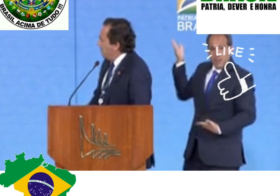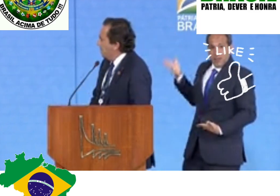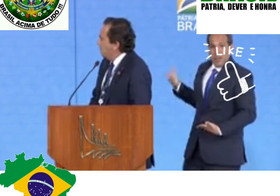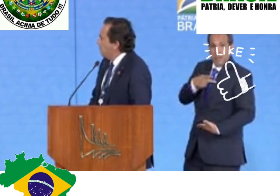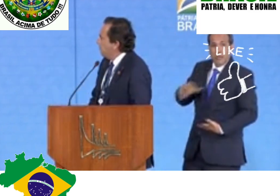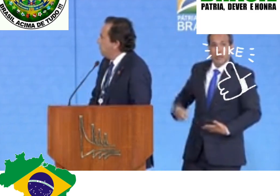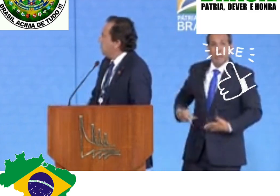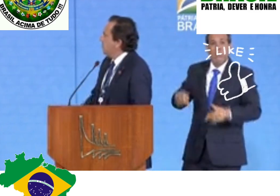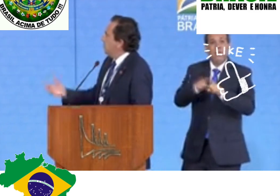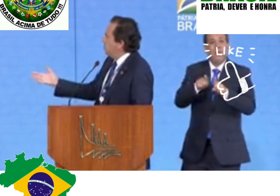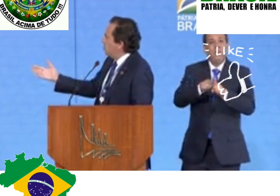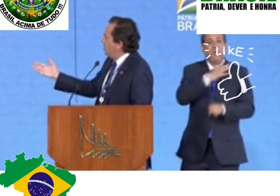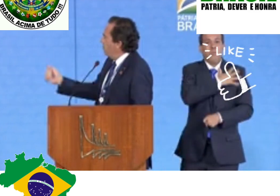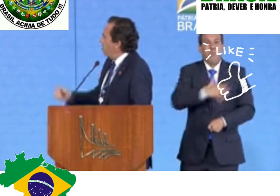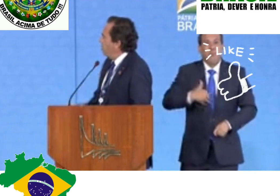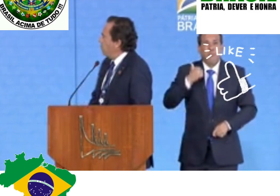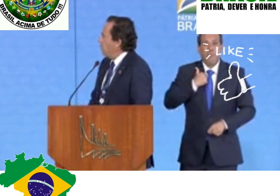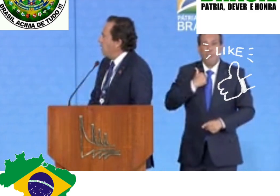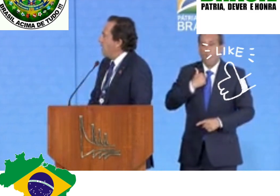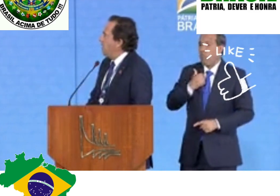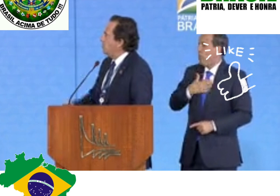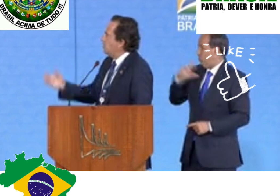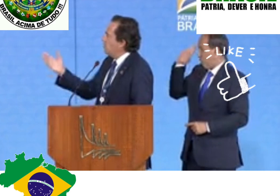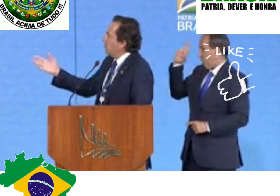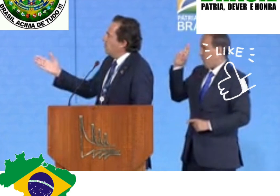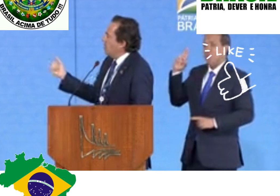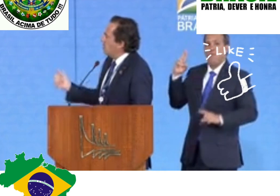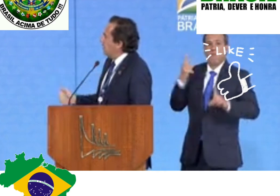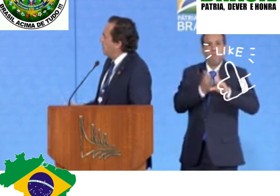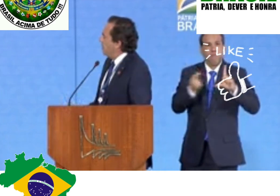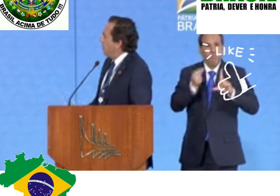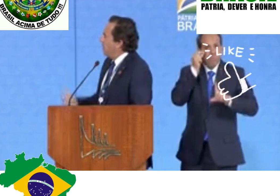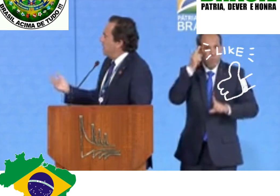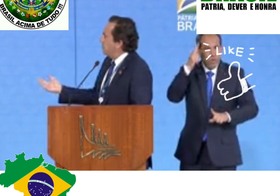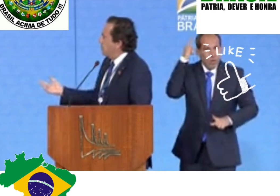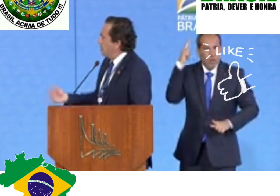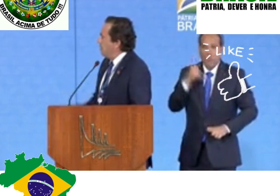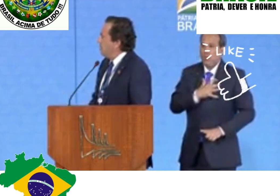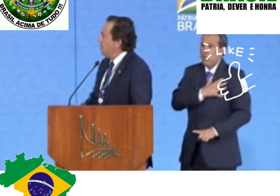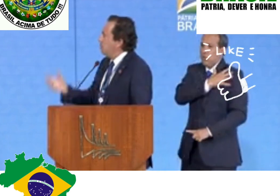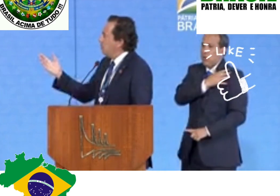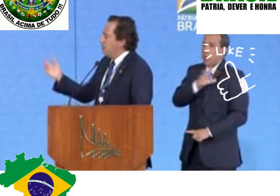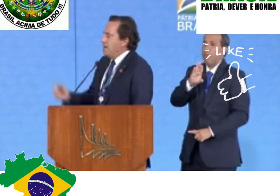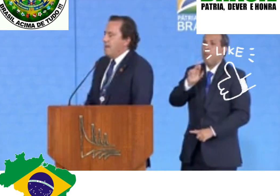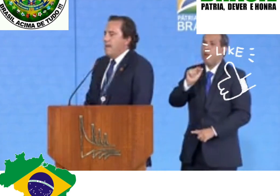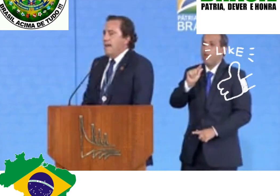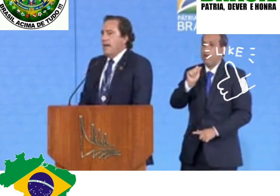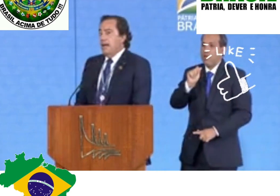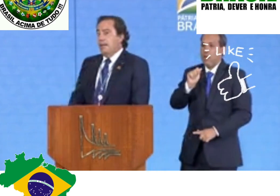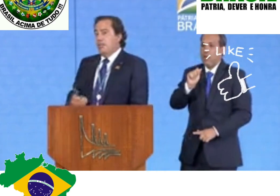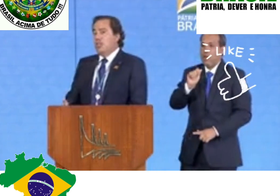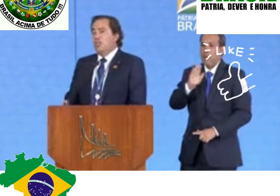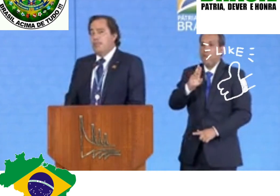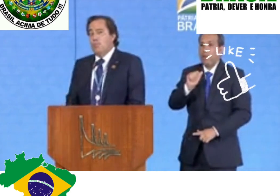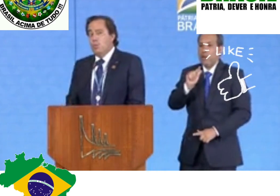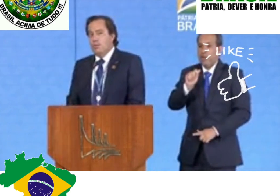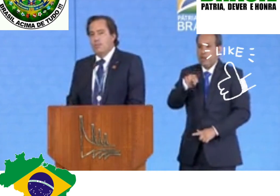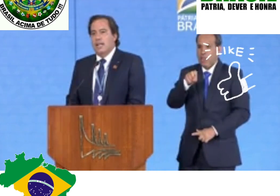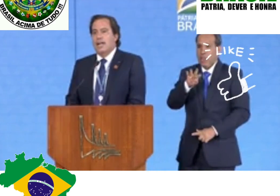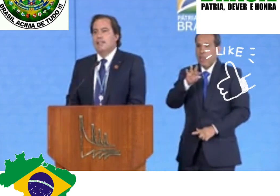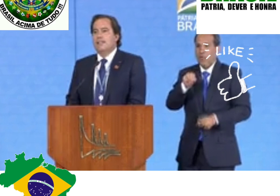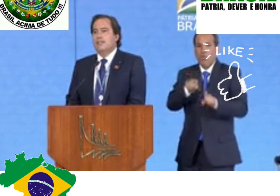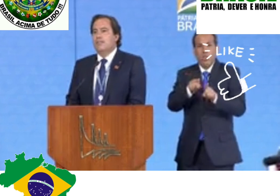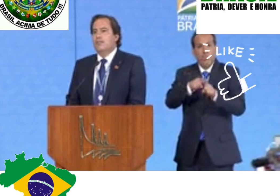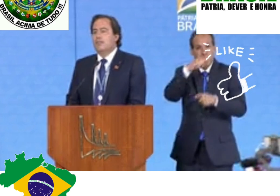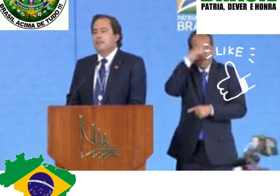à primeira-dama, ao meu chefe ministro Paulo Guedes, ao general Braga Neto e general Ramos. A gente teve